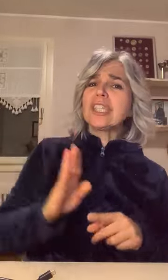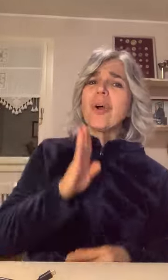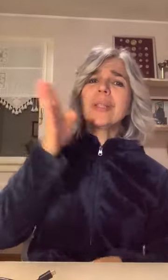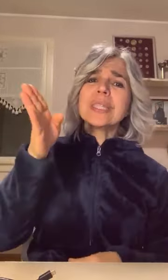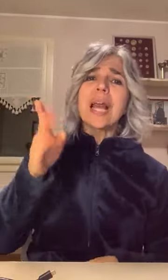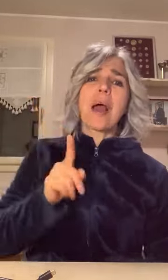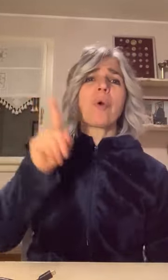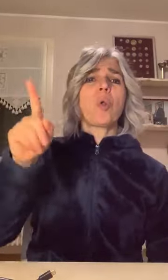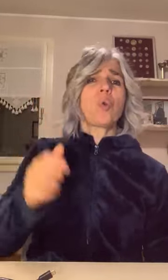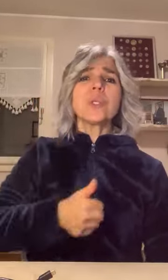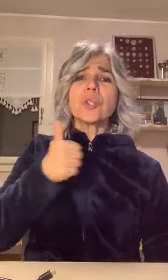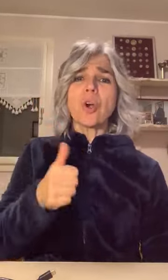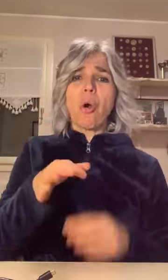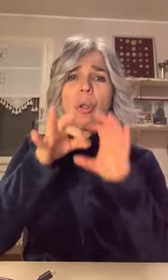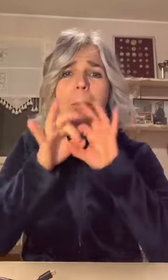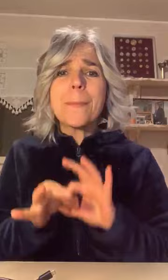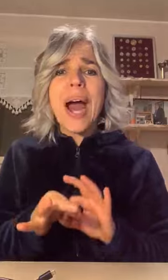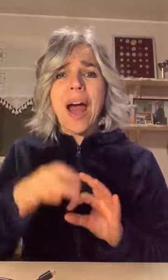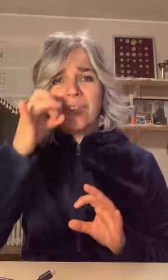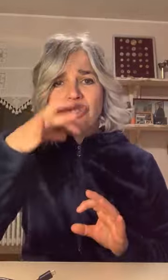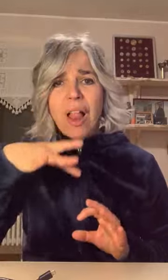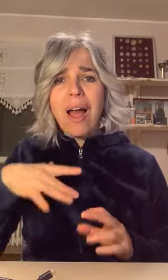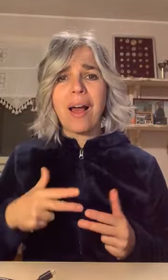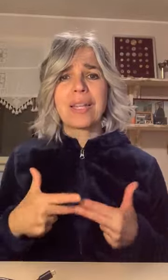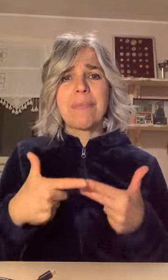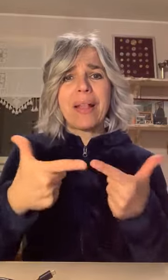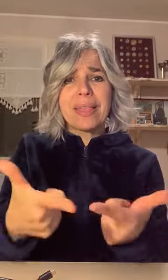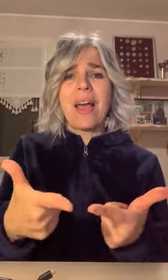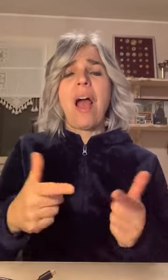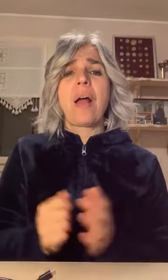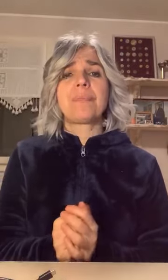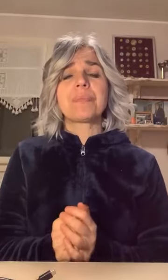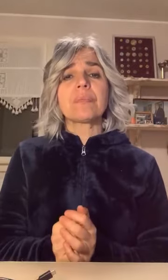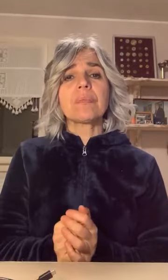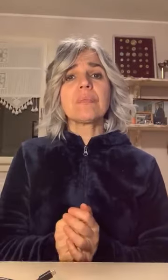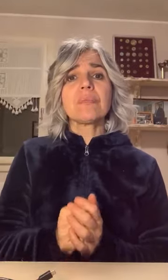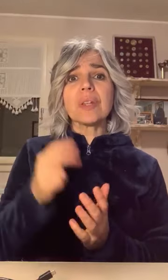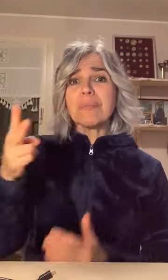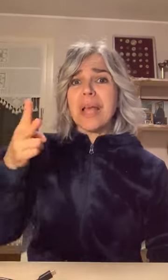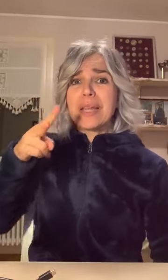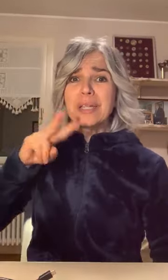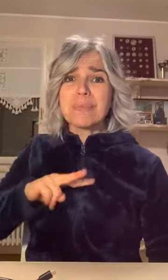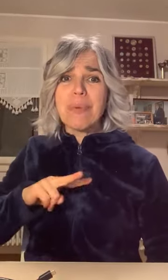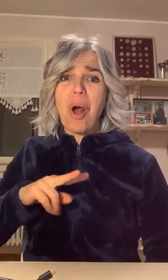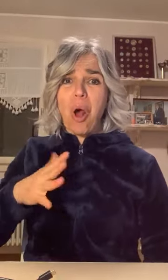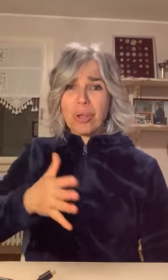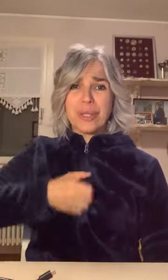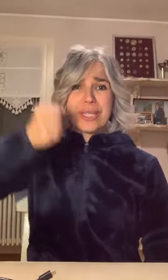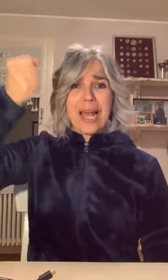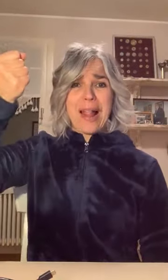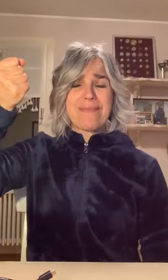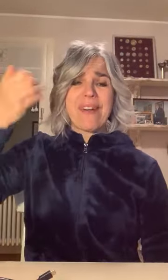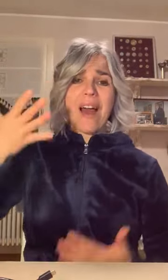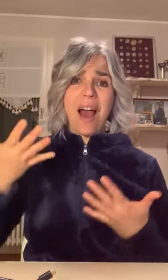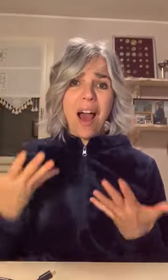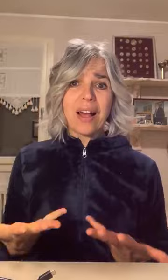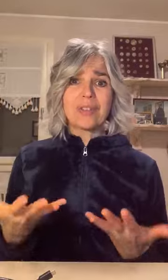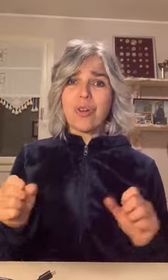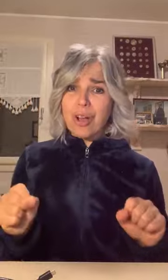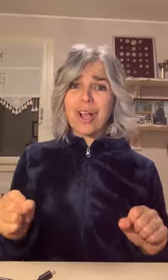pace alla nostra anima. Egli mi rispose e mi portò in salvo. Gloria a Dio. Il Signore è per